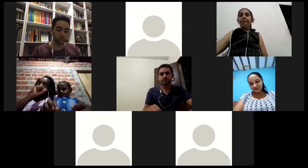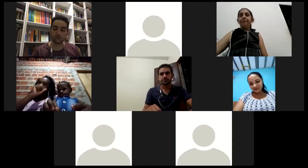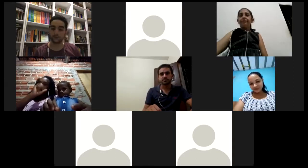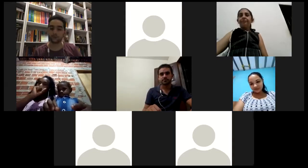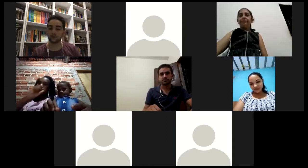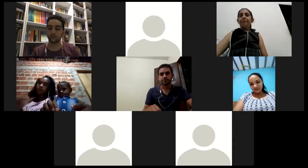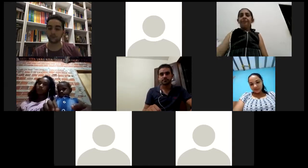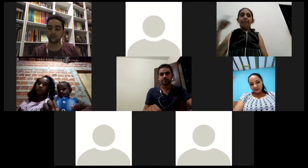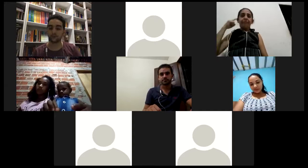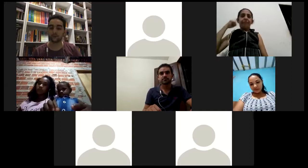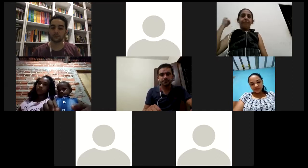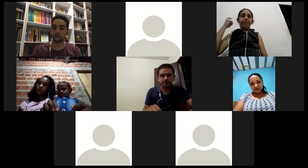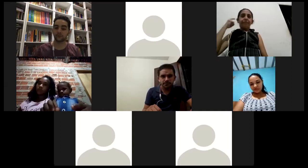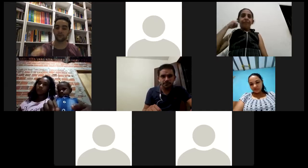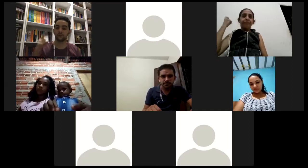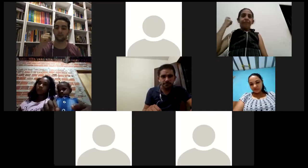Barulho,